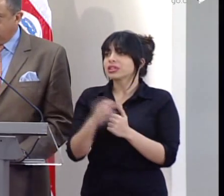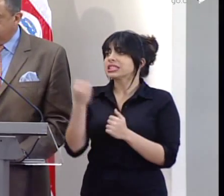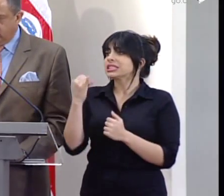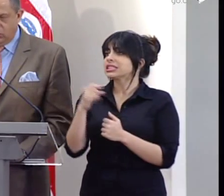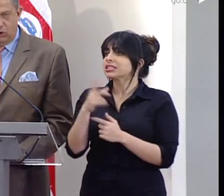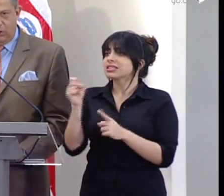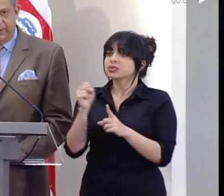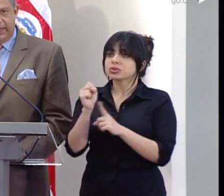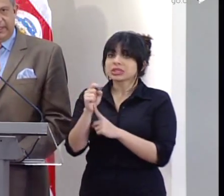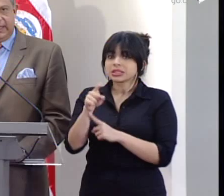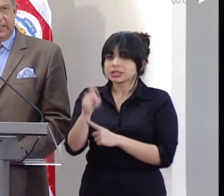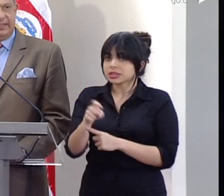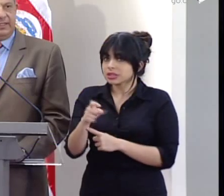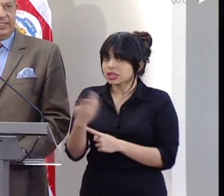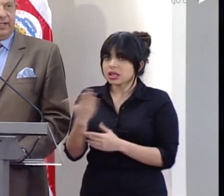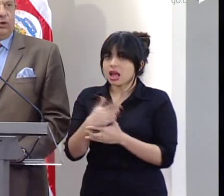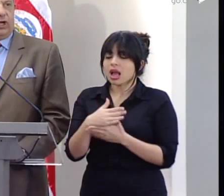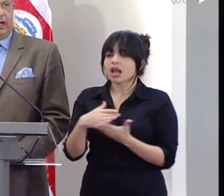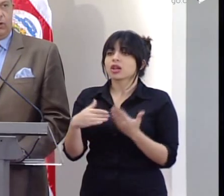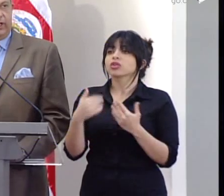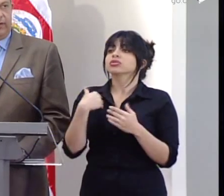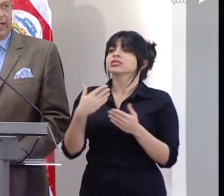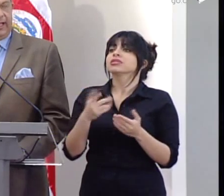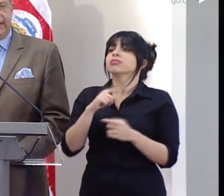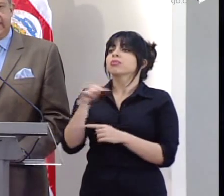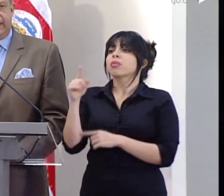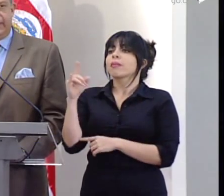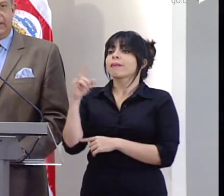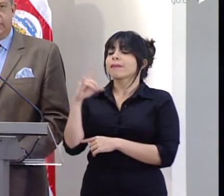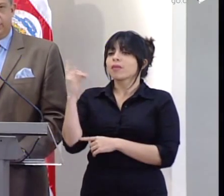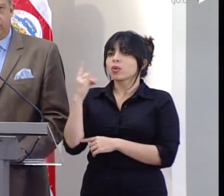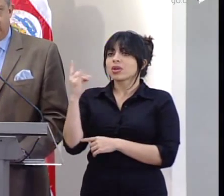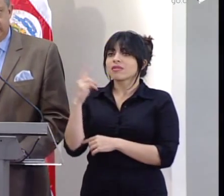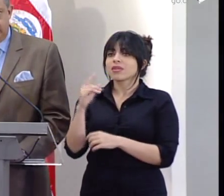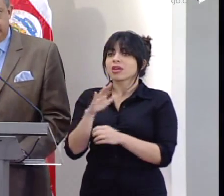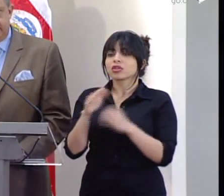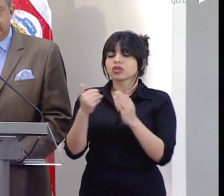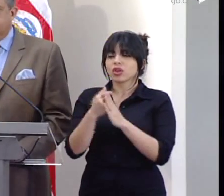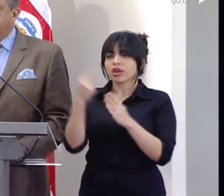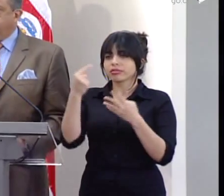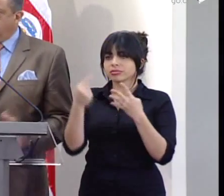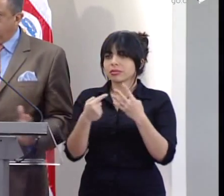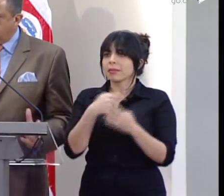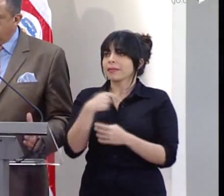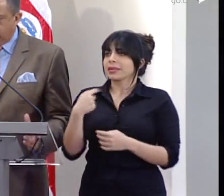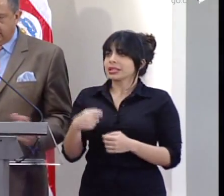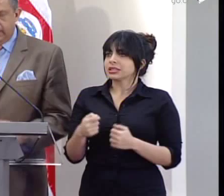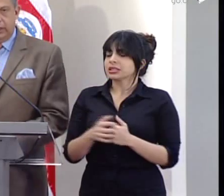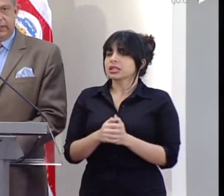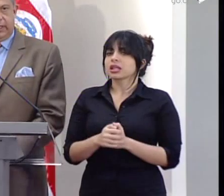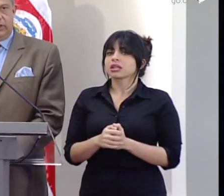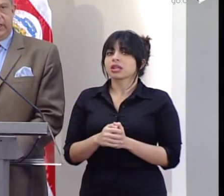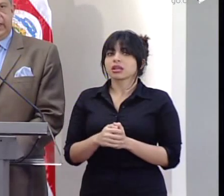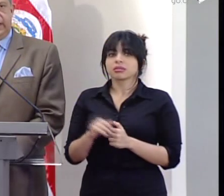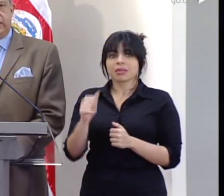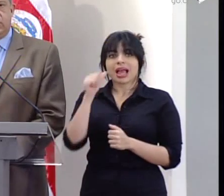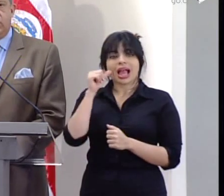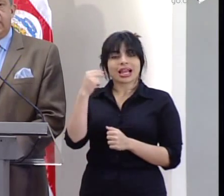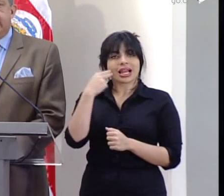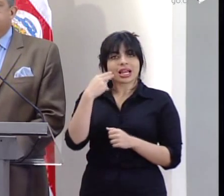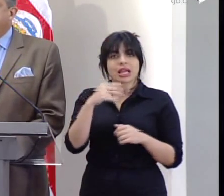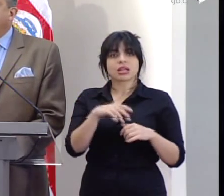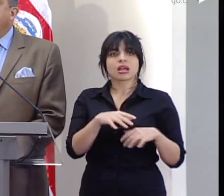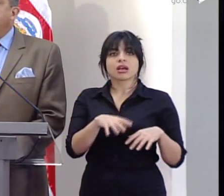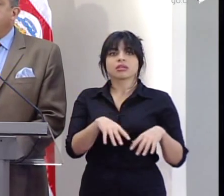la situación lo amerita. Llevo a Bolivia enteramente mis prerrogativas de presidente de la República, aunque será doña Ana Elena